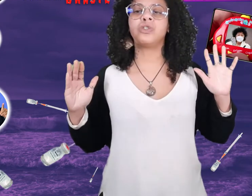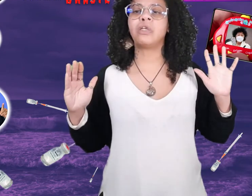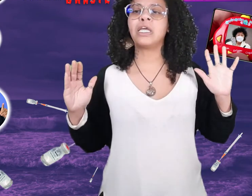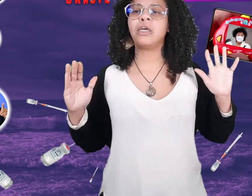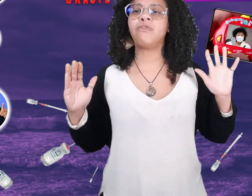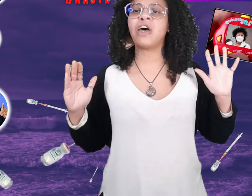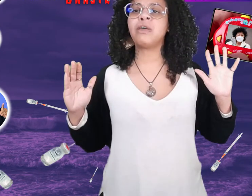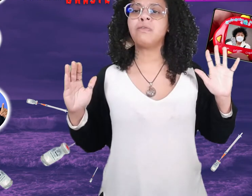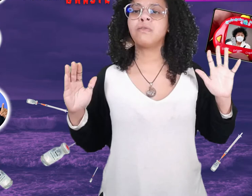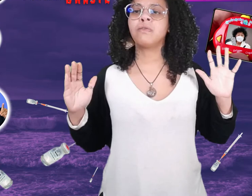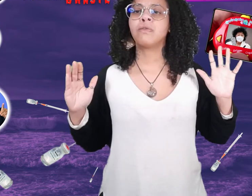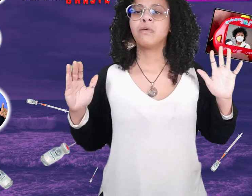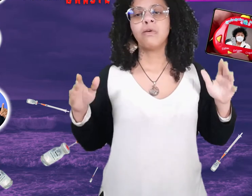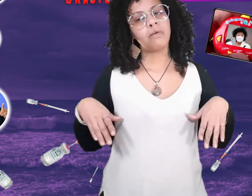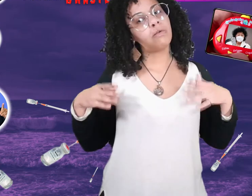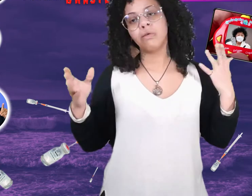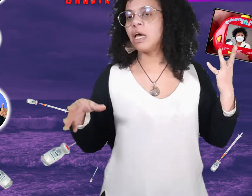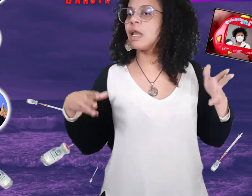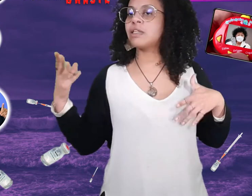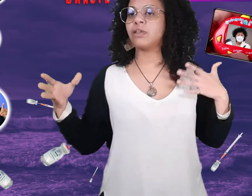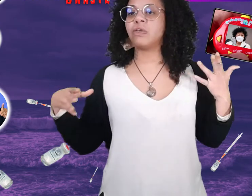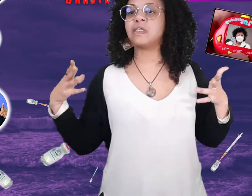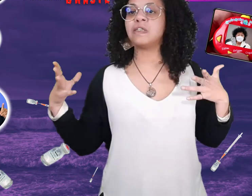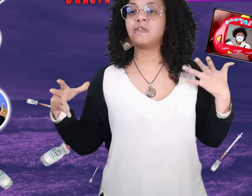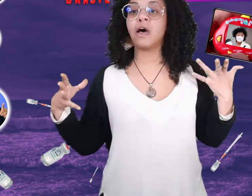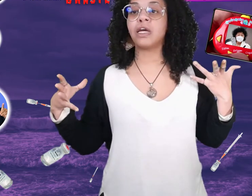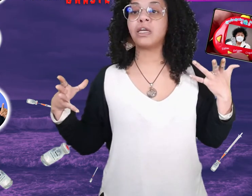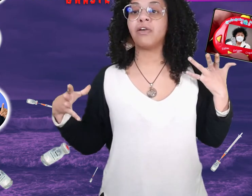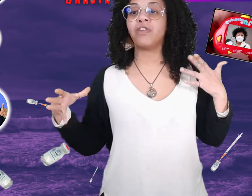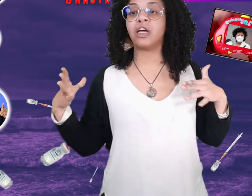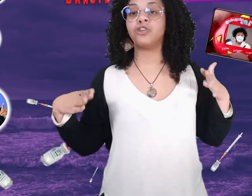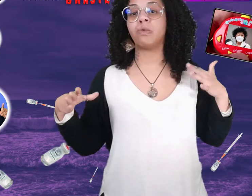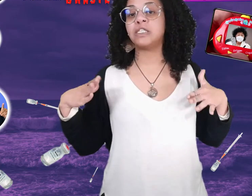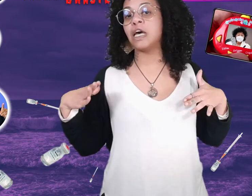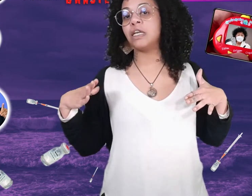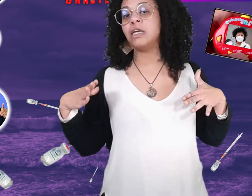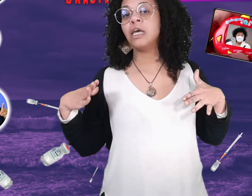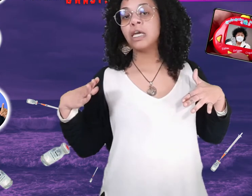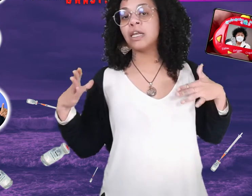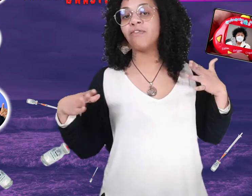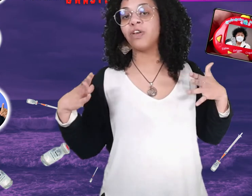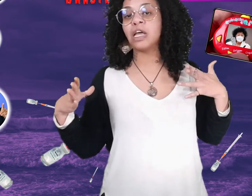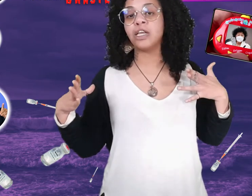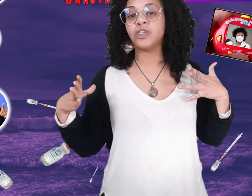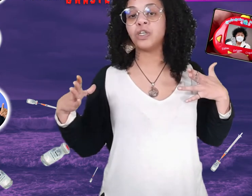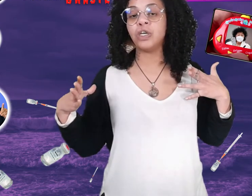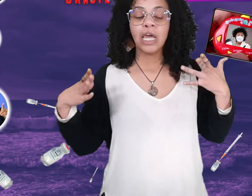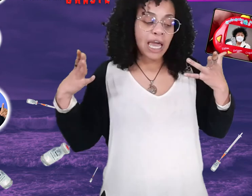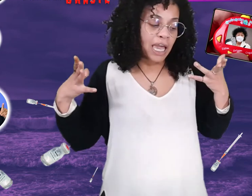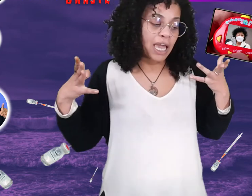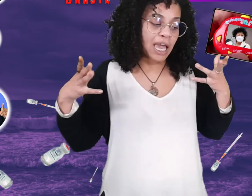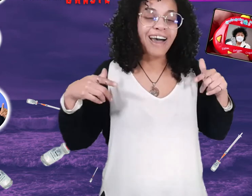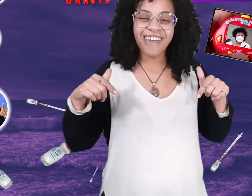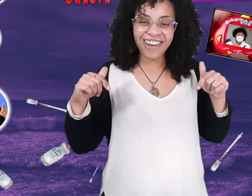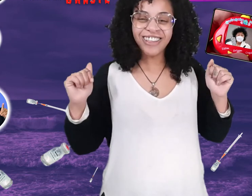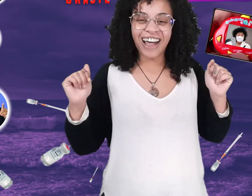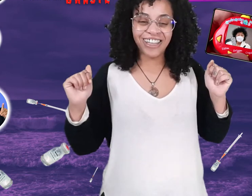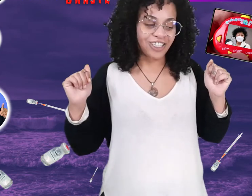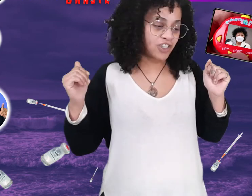disso daqui, não vai? Vamos, sem dúvida nenhuma. Relatando essa história, que na verdade é uma série, que na verdade é a realidade. E